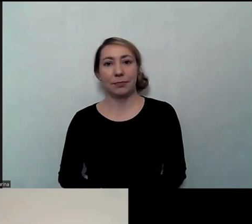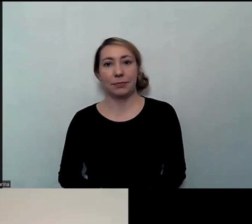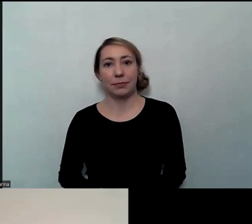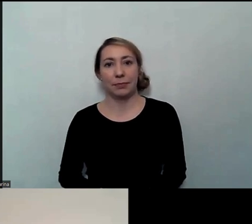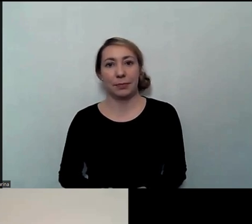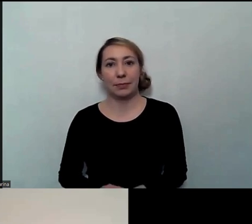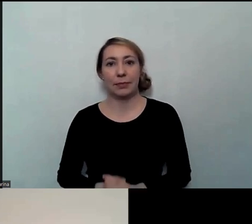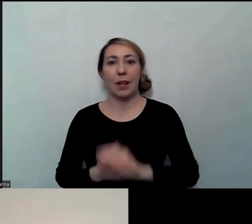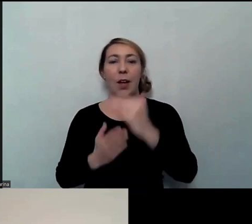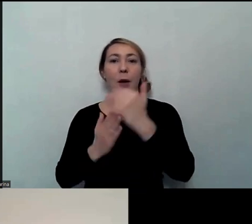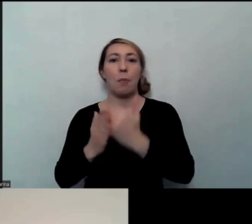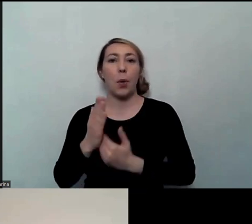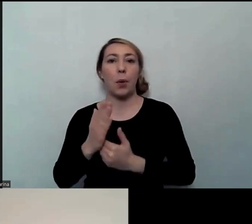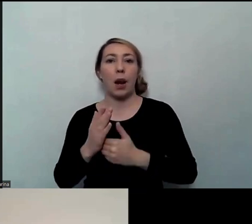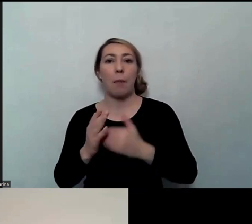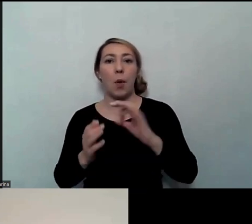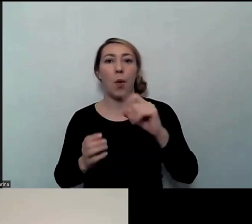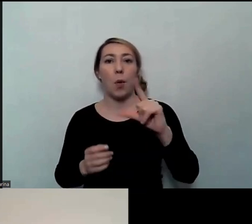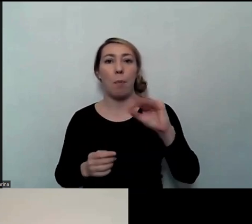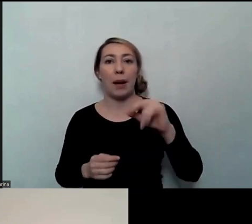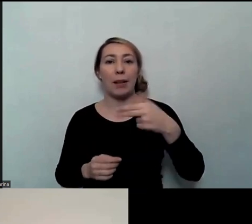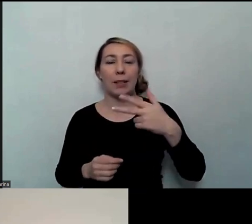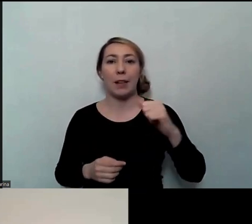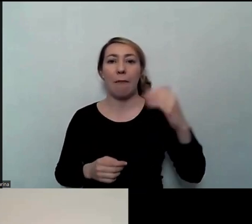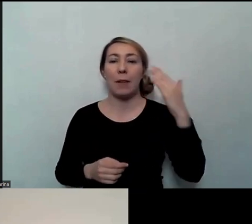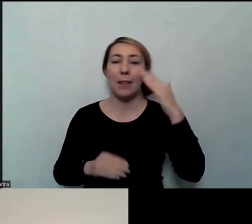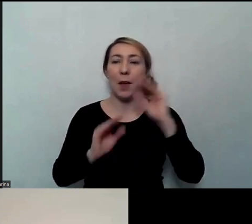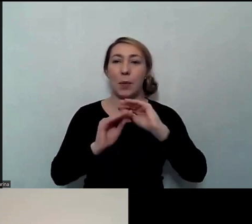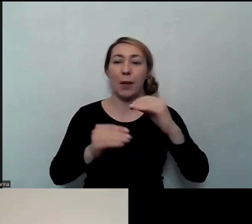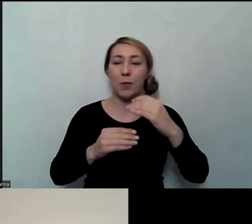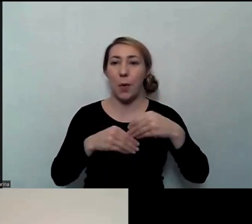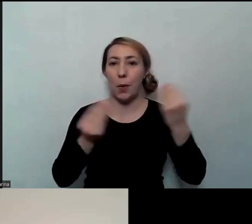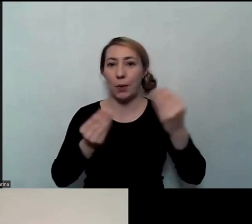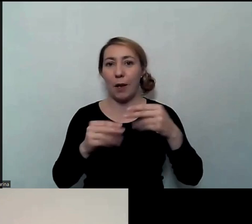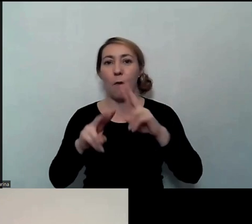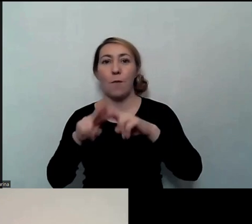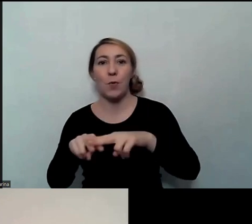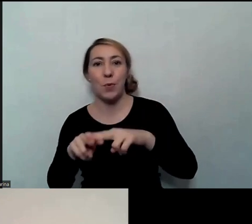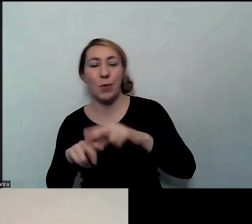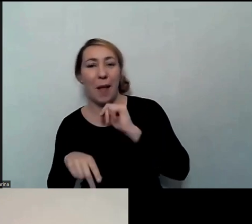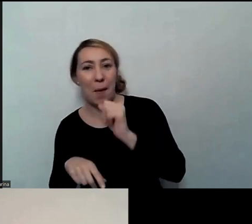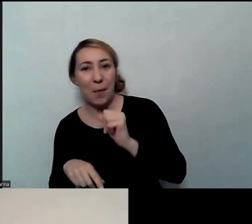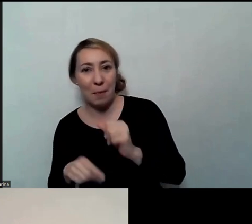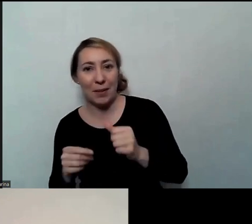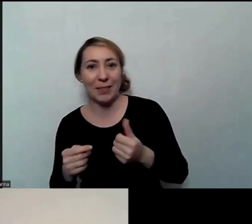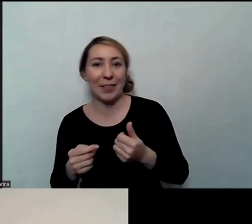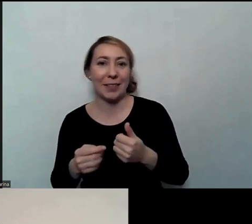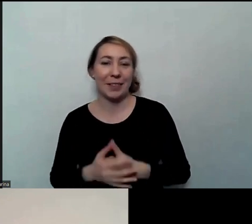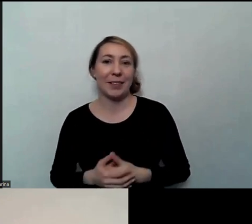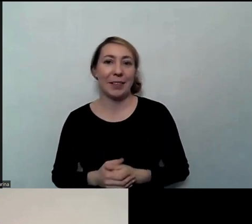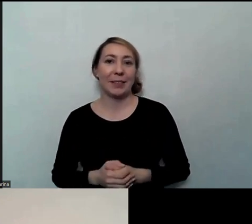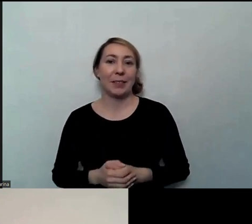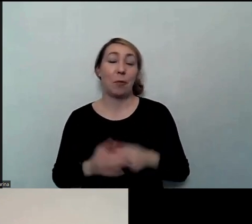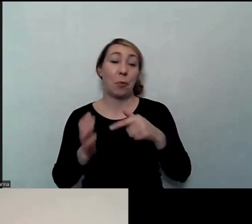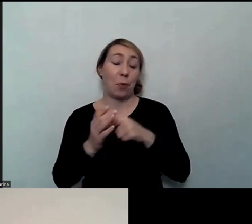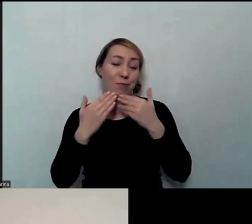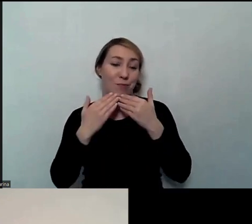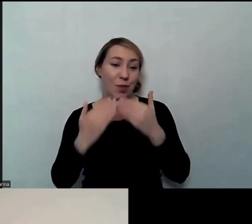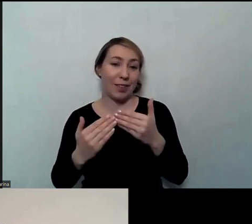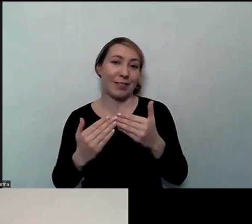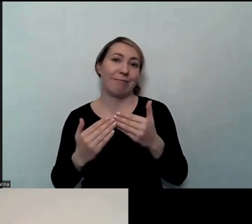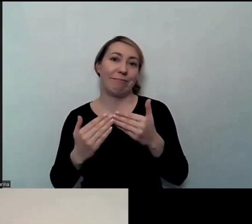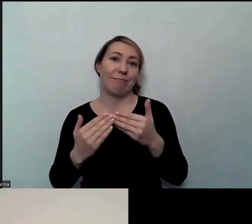Program operacyjny Wiedza, Edukacja i Rozwój i fundusze europejskie, dzięki nim